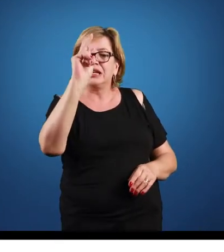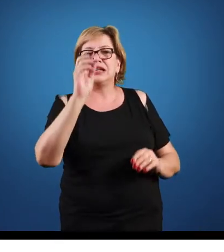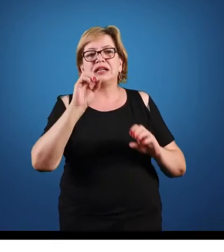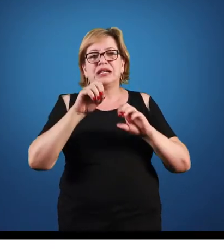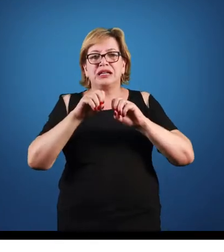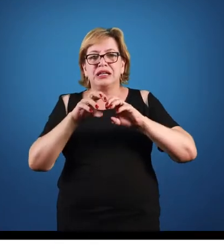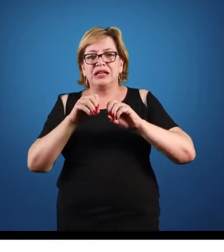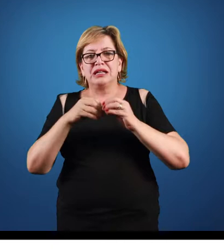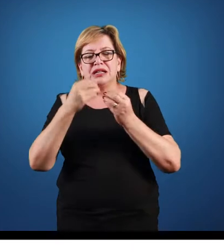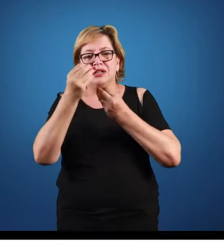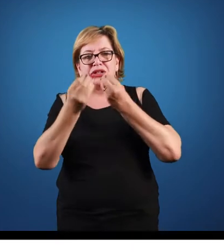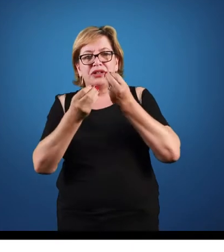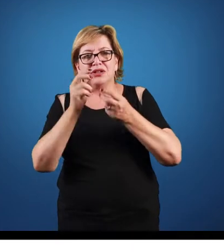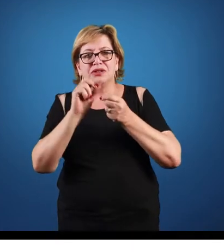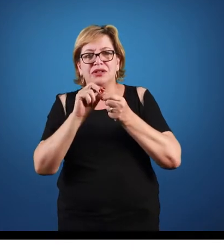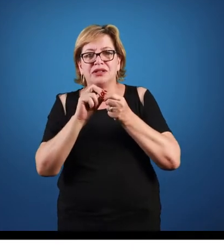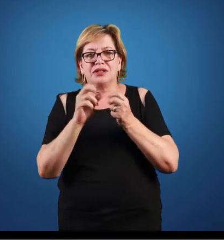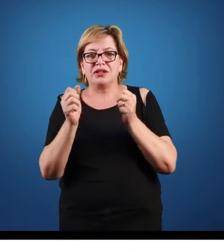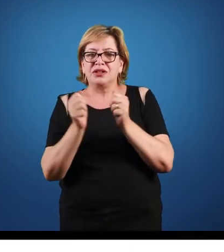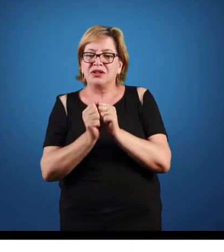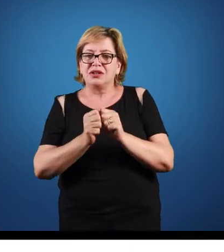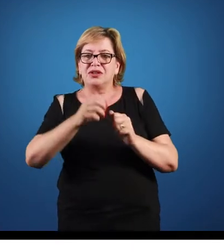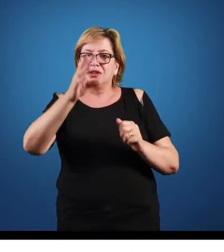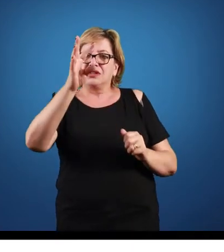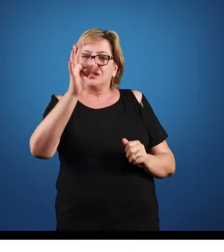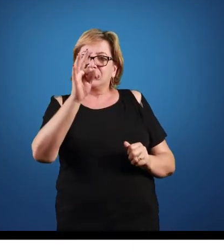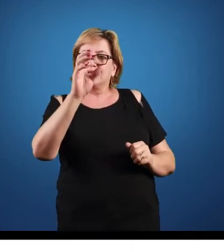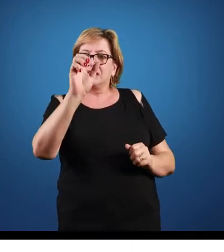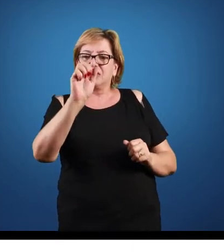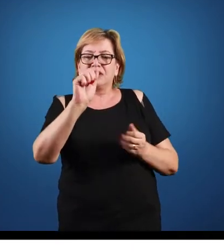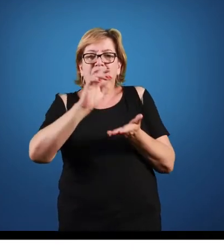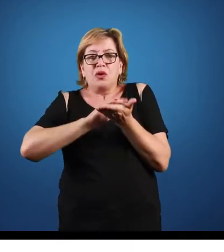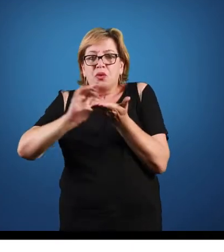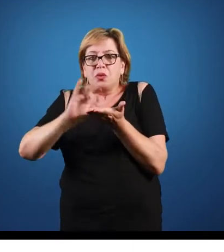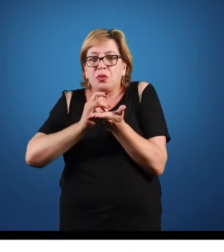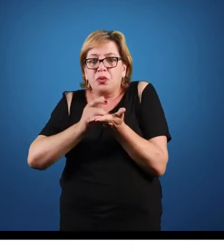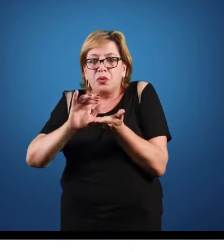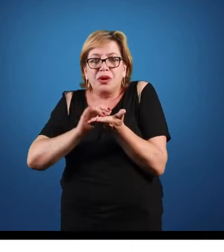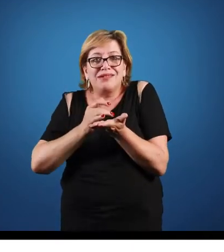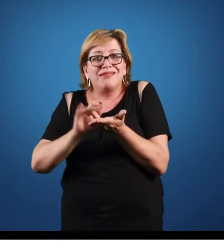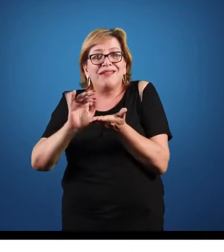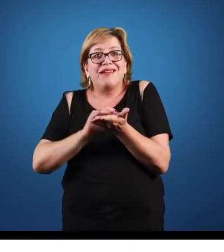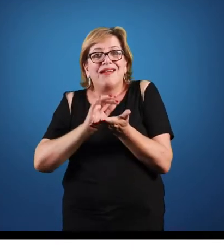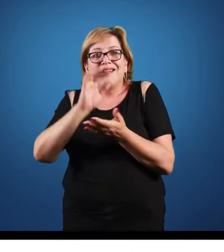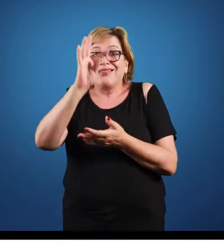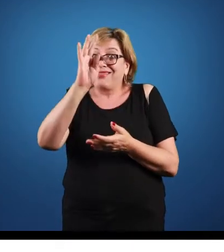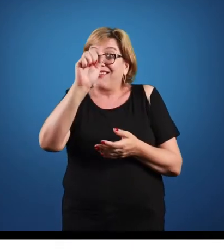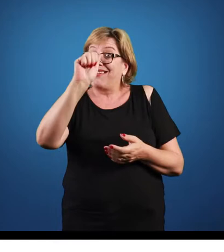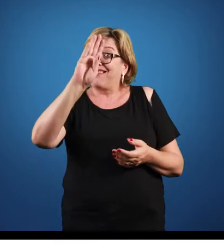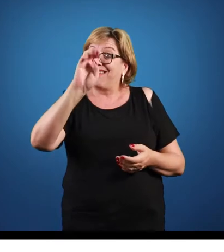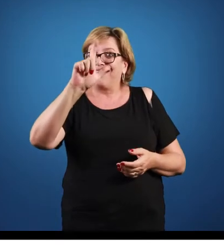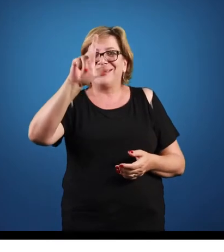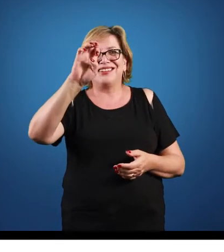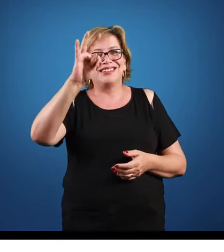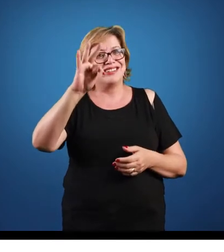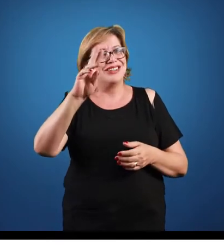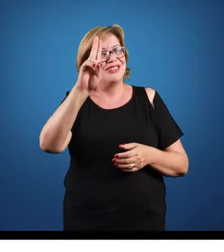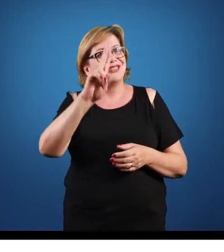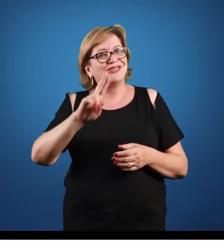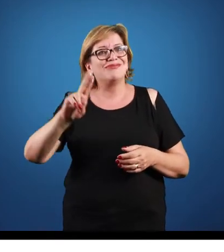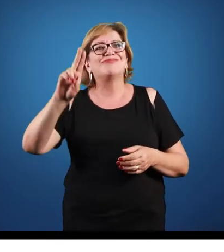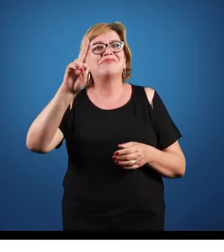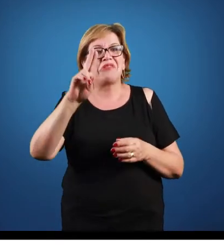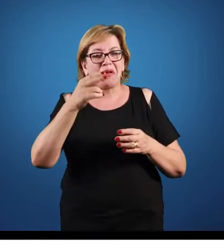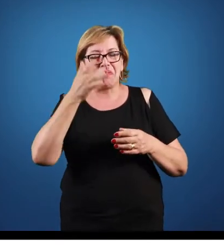ensina como fazer com um tablet usar um tablet e até o próprio um programa próprio para você baixar tim e